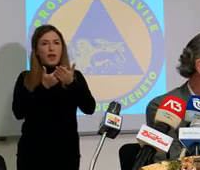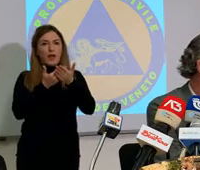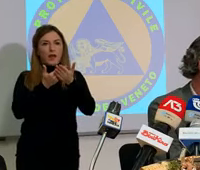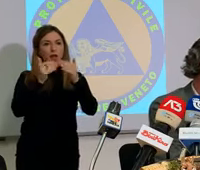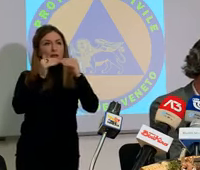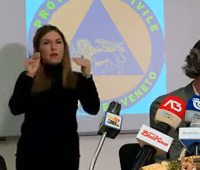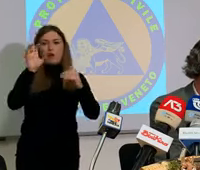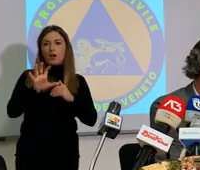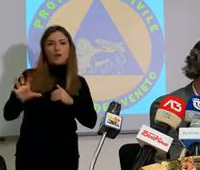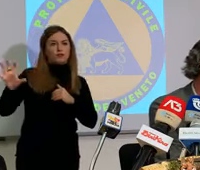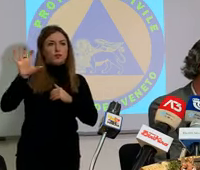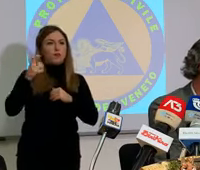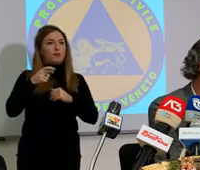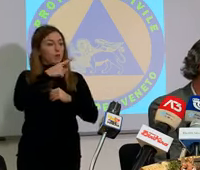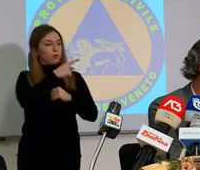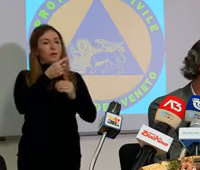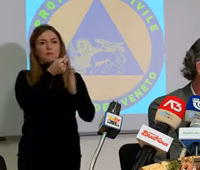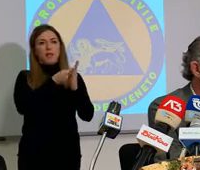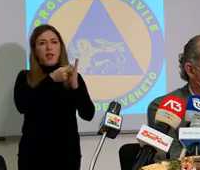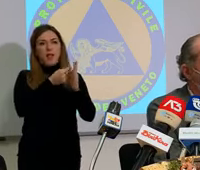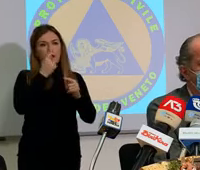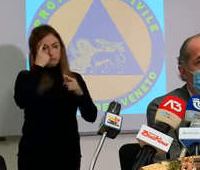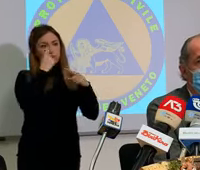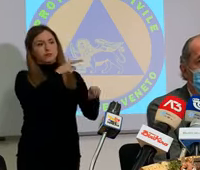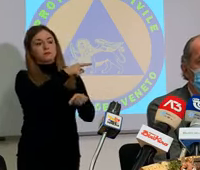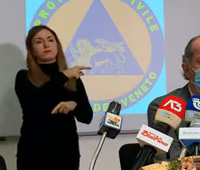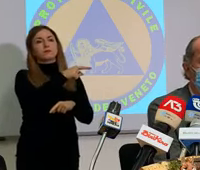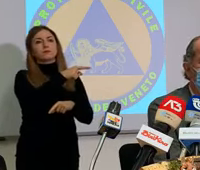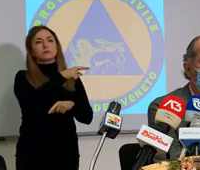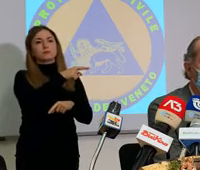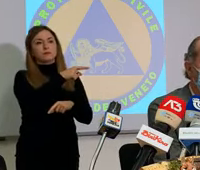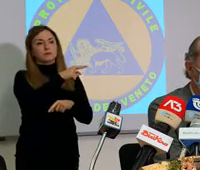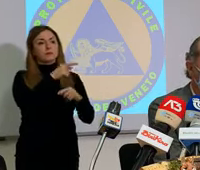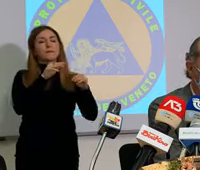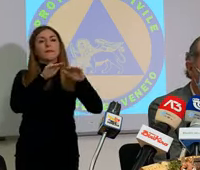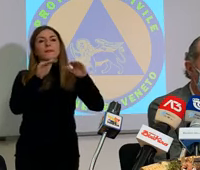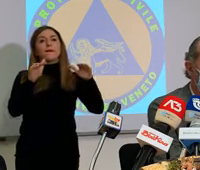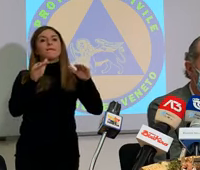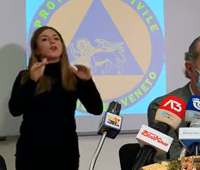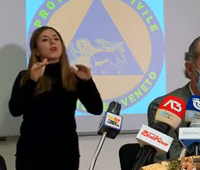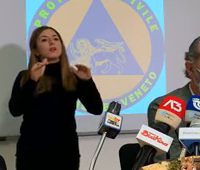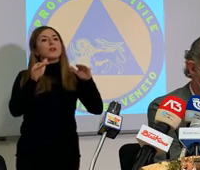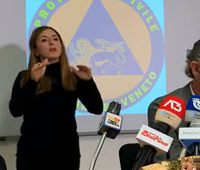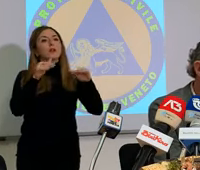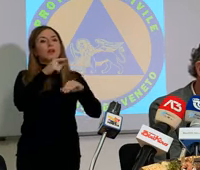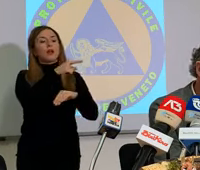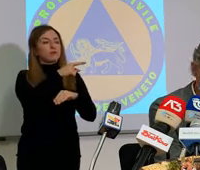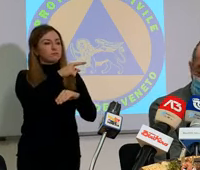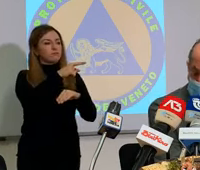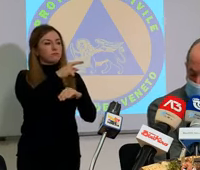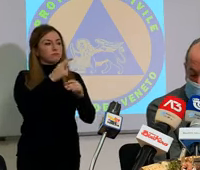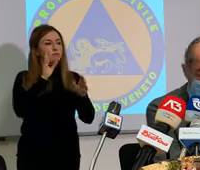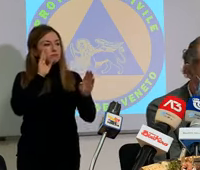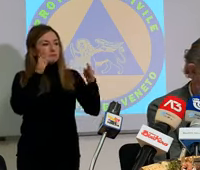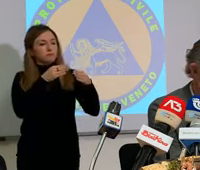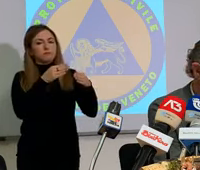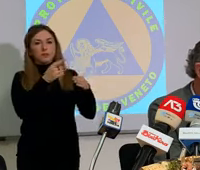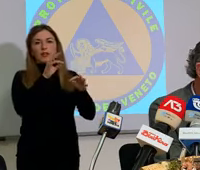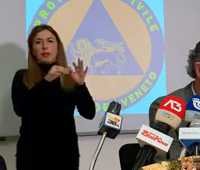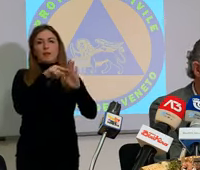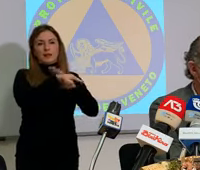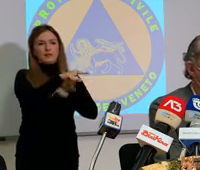controlla ovviamente con a fianco i direttori generali il piano delle terapie intensive penso che sulla professionalità del dottor rosie